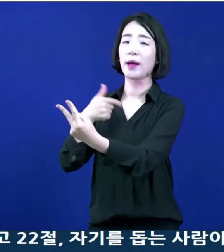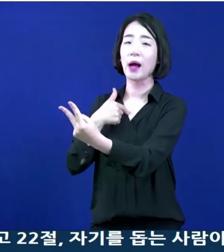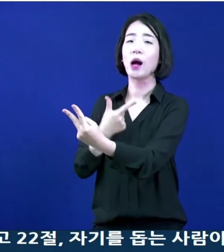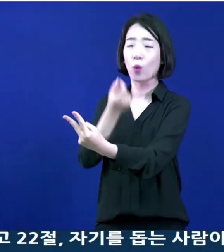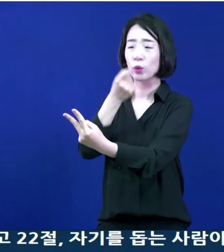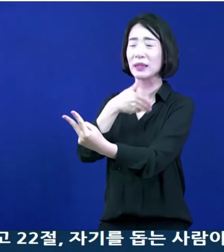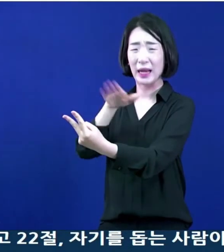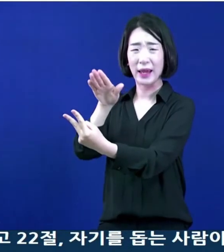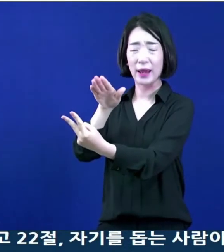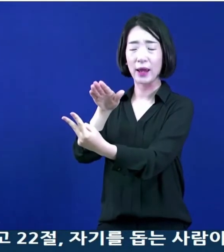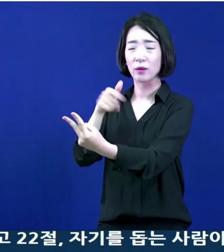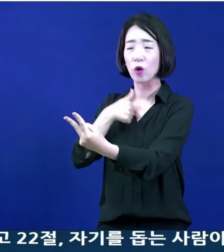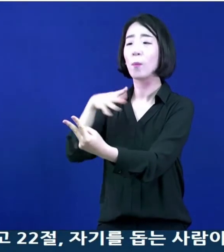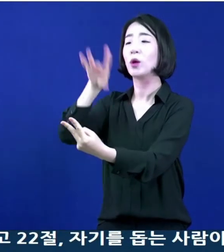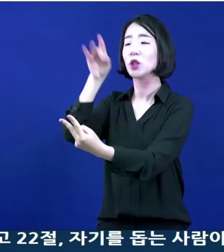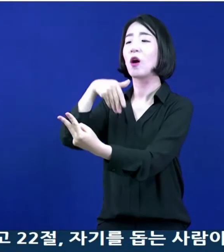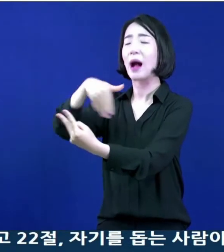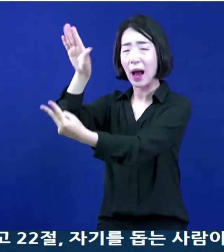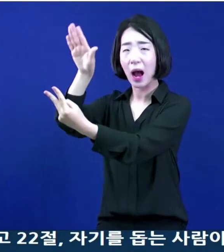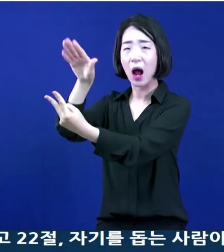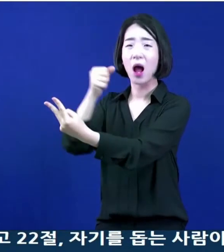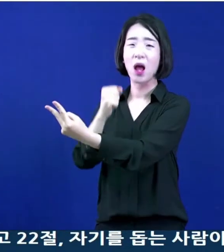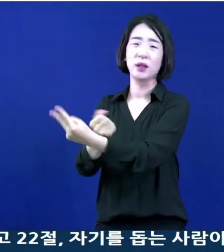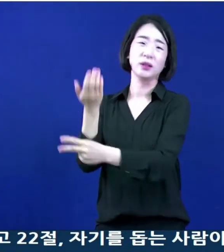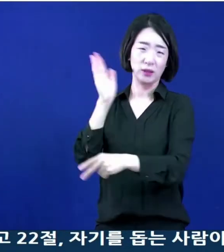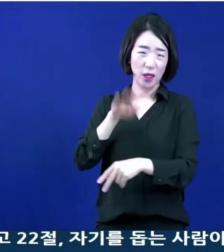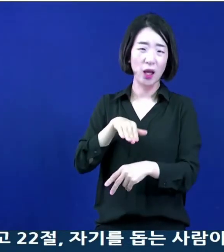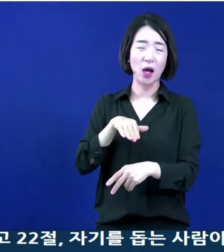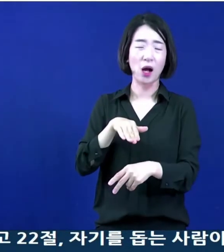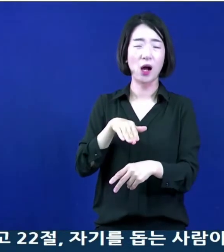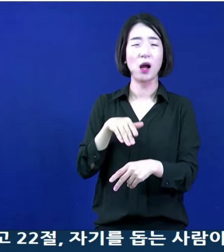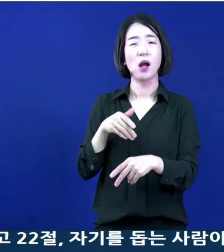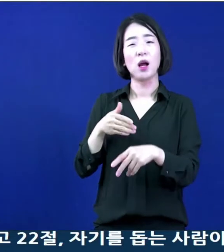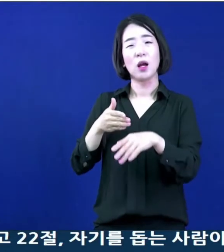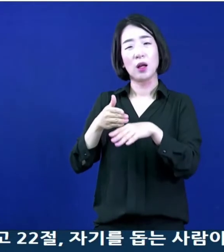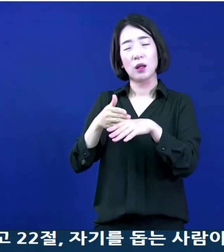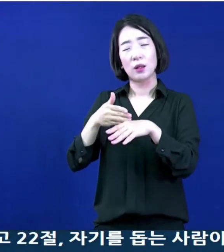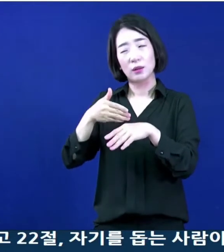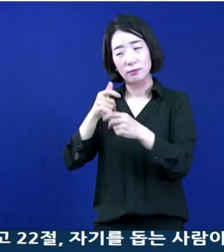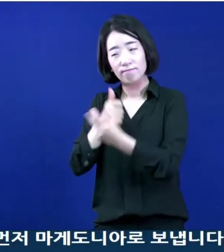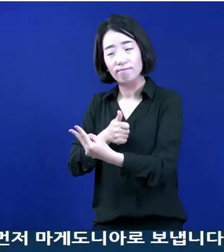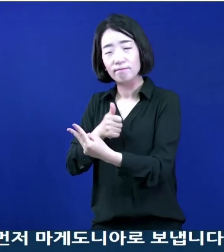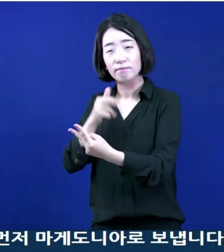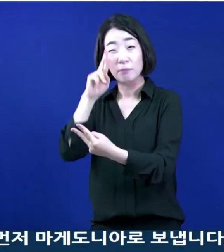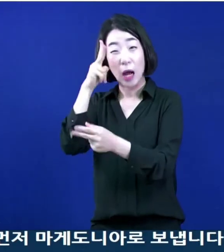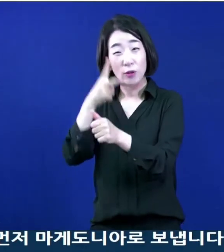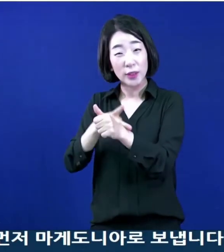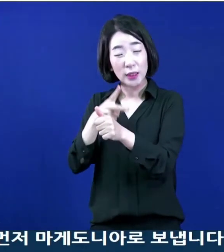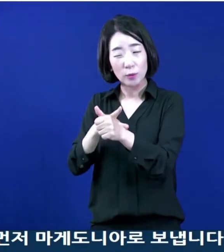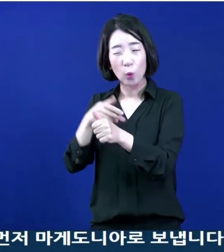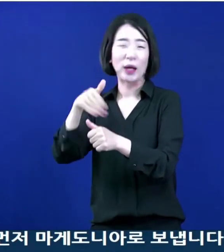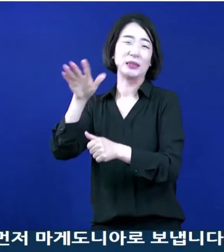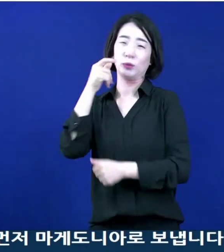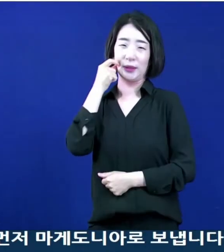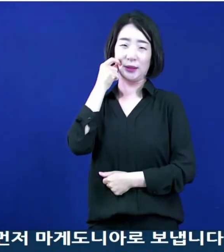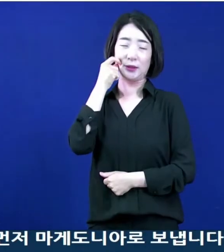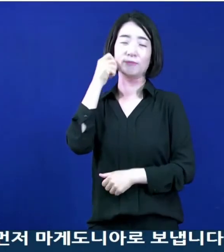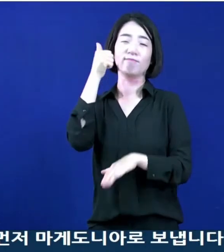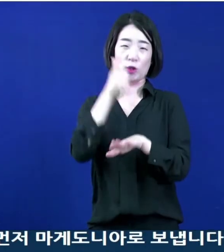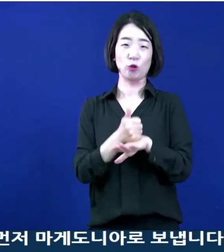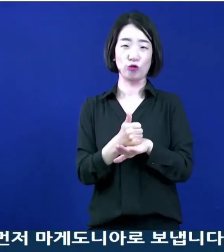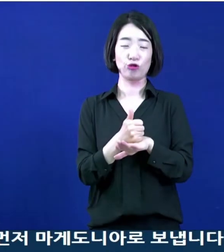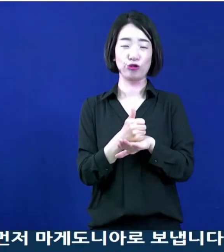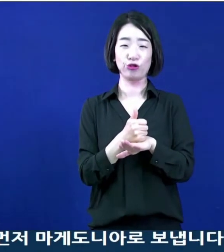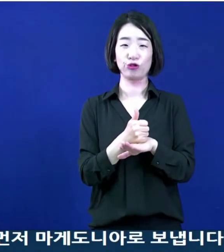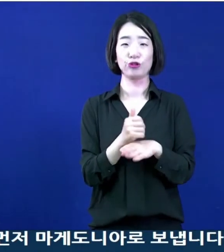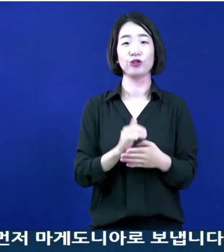못 따라가게 됐어요. 원래 이게 부흥이 일어나면 할 일이 많습니다. 그래서 막상 가려니까 바울의 이 발목을